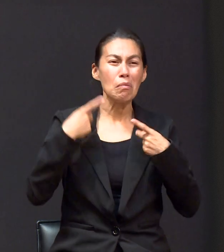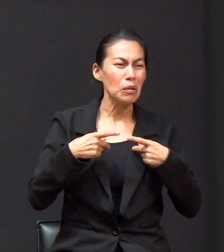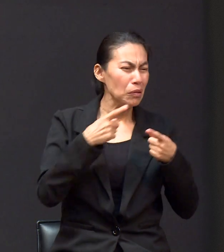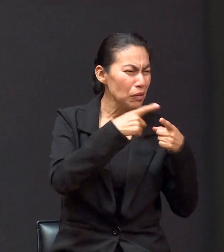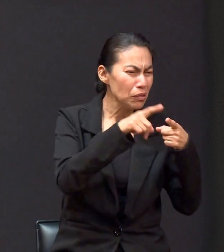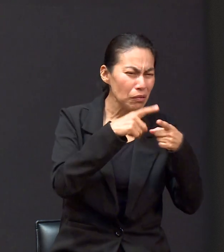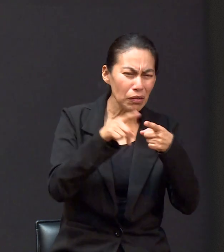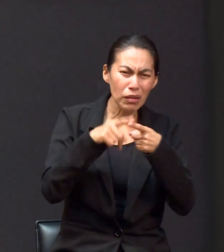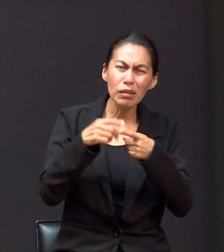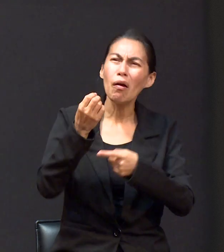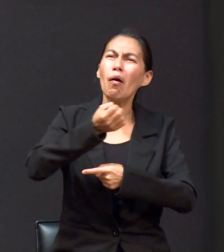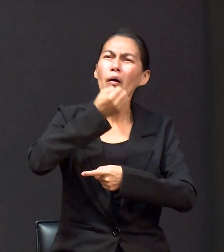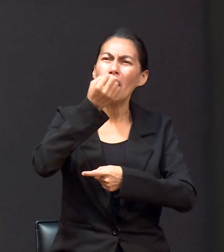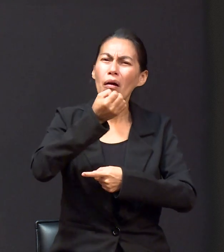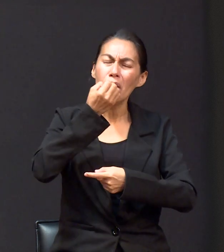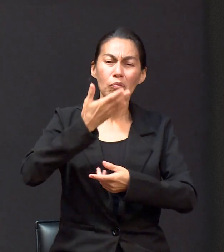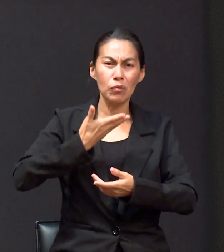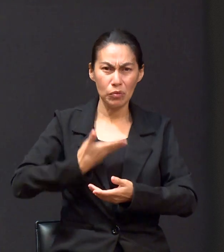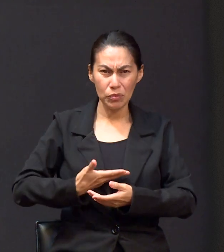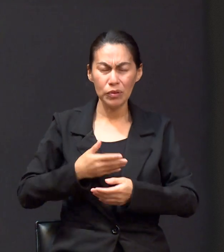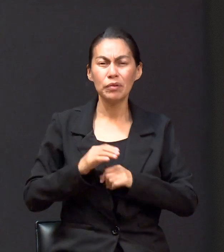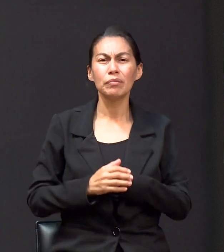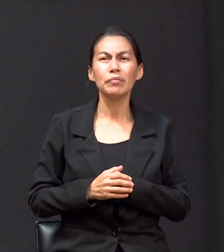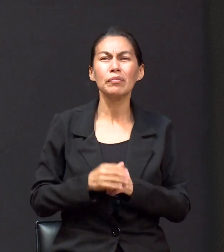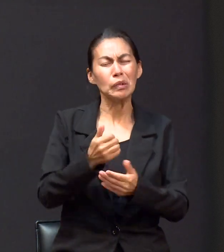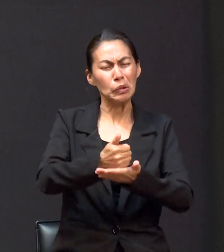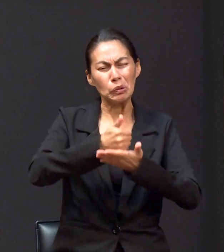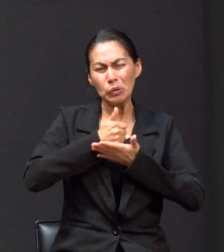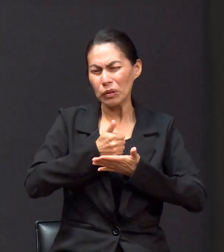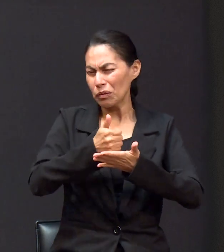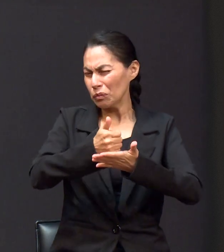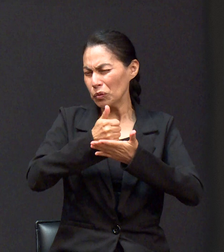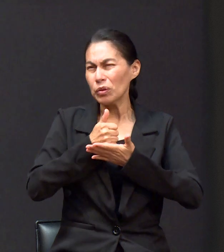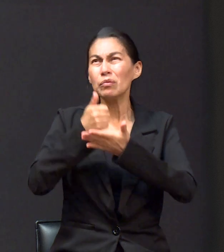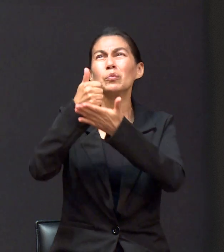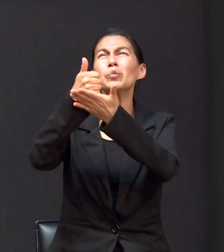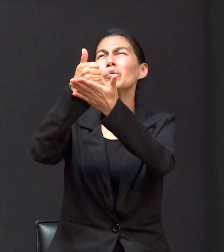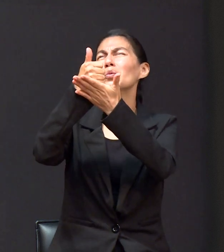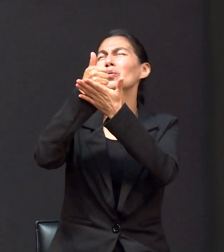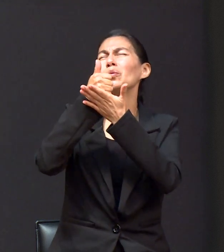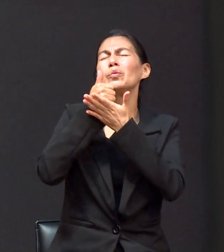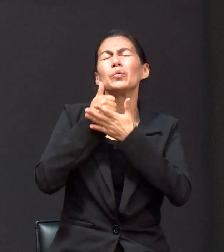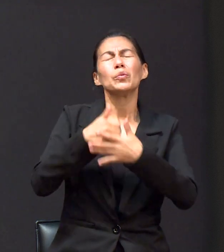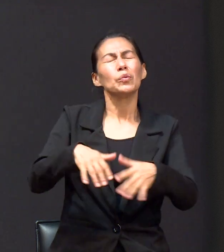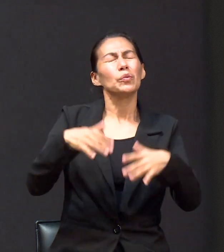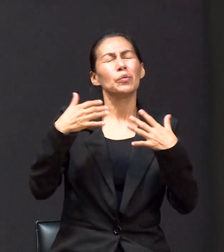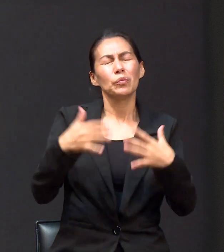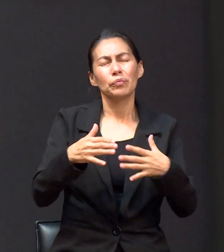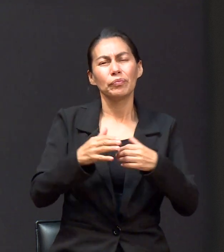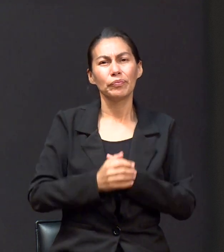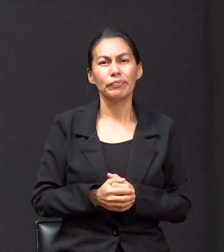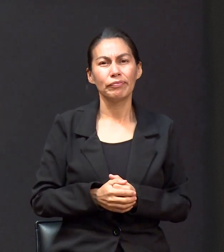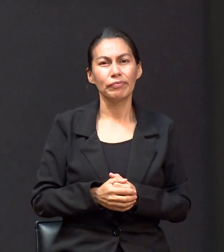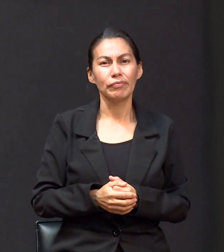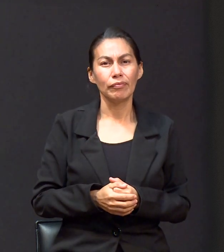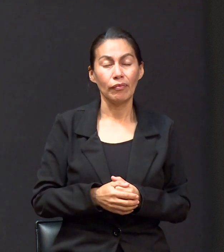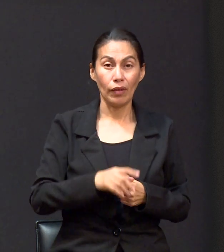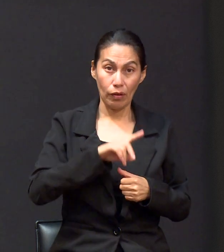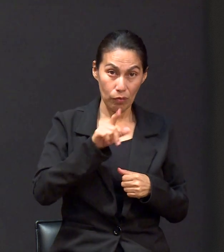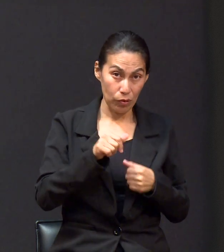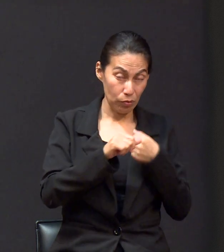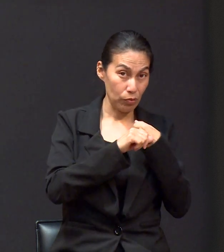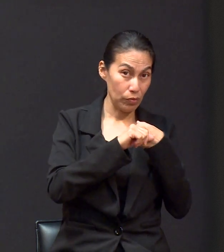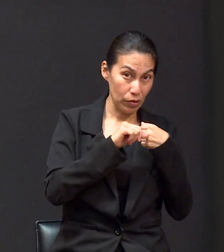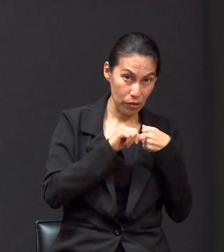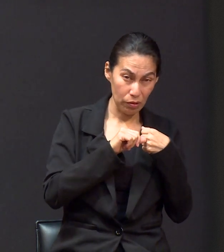Pero Dios y muchas personas que estuvieron orando por mí, me ayudaron bastante. Amén.